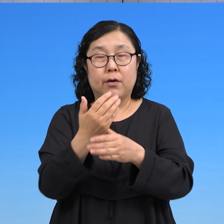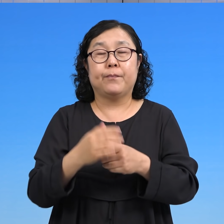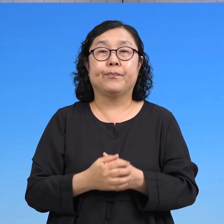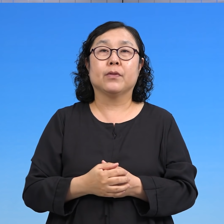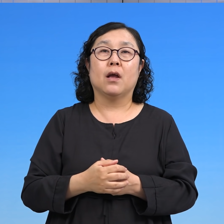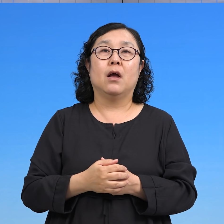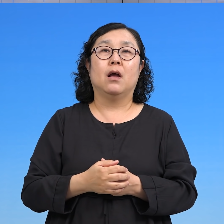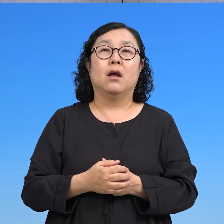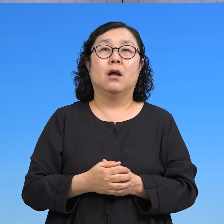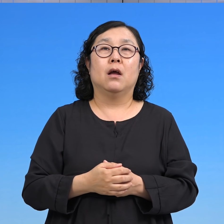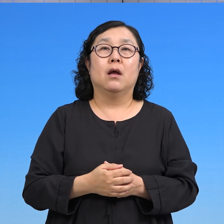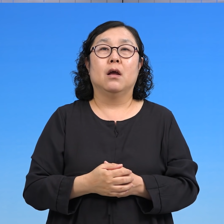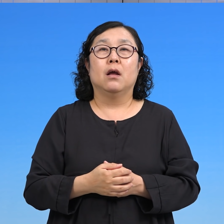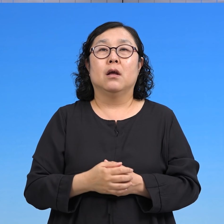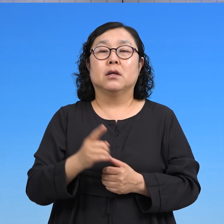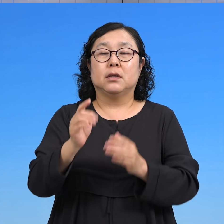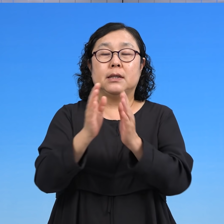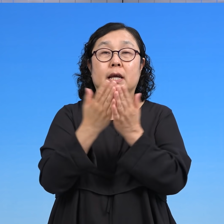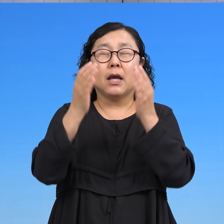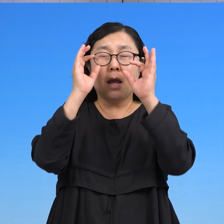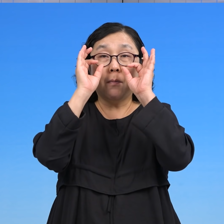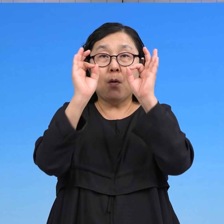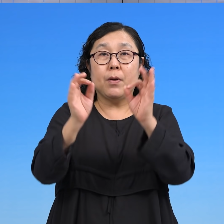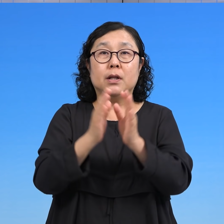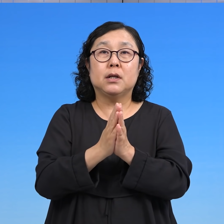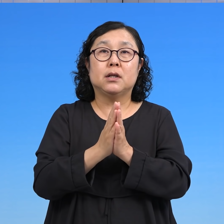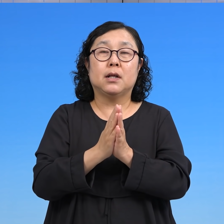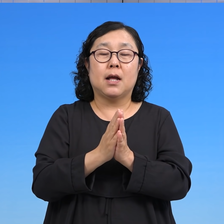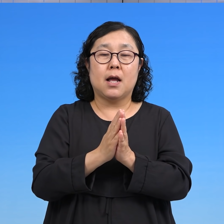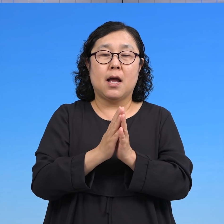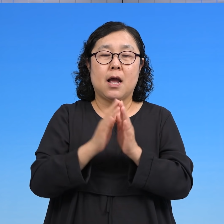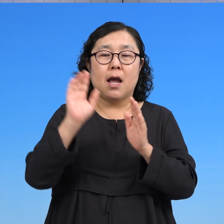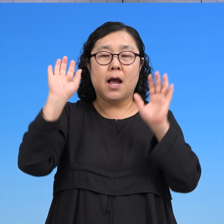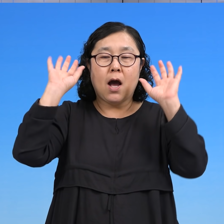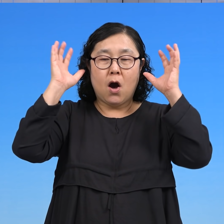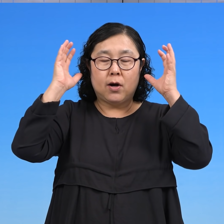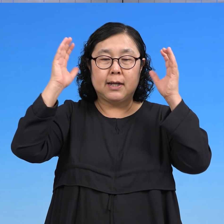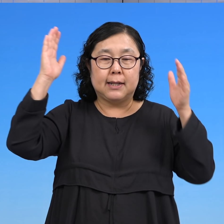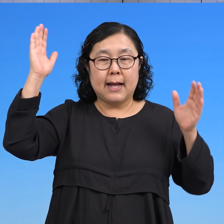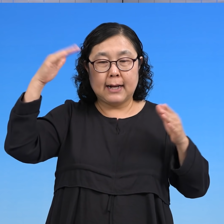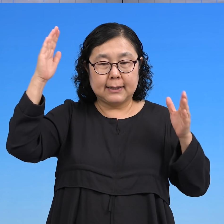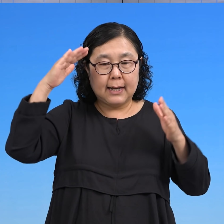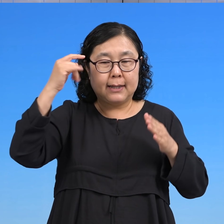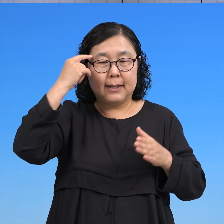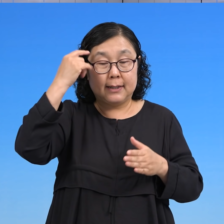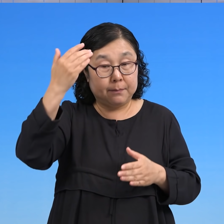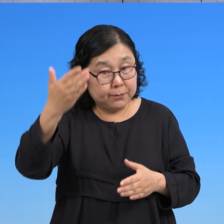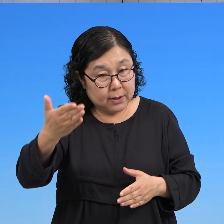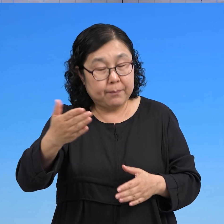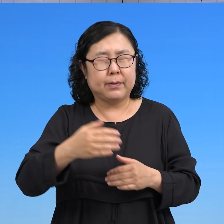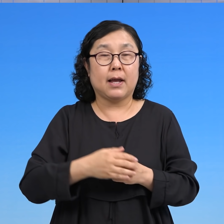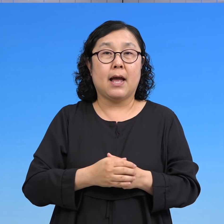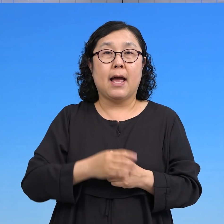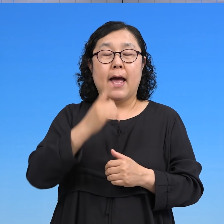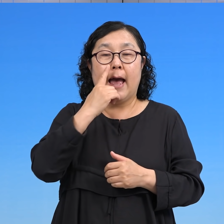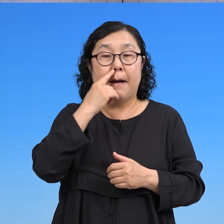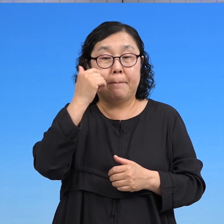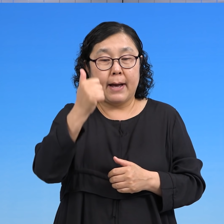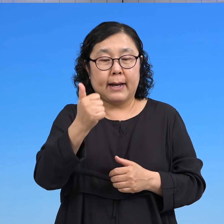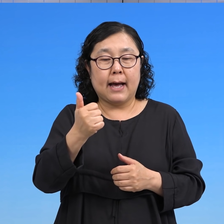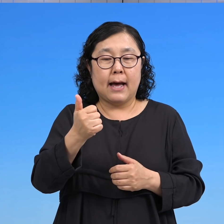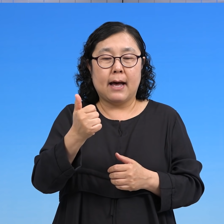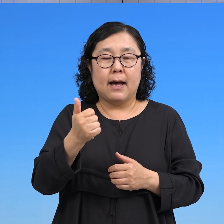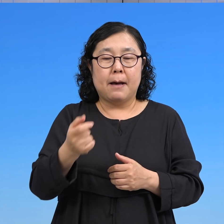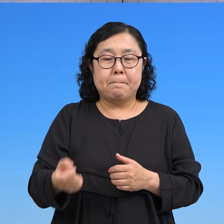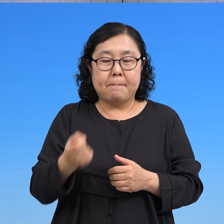그 조세핀 킴 교수님이 쓴 아버지 이펙트라는 책에 보면은 그 저자가 어린 학생에게 이런 질문을 던지는 내용이 나옵니다.